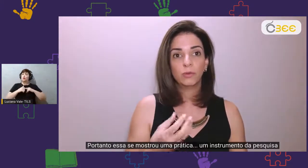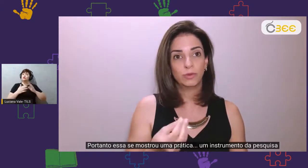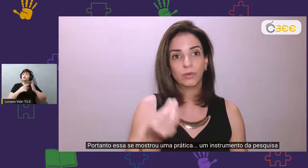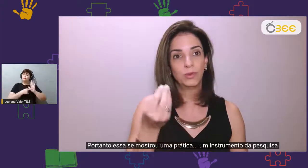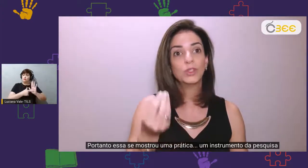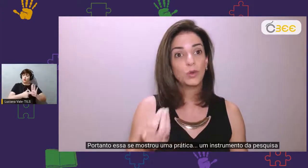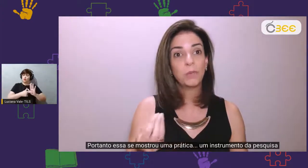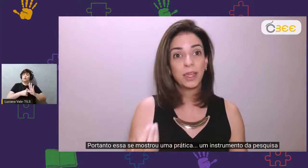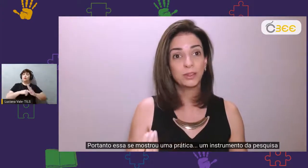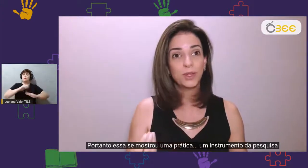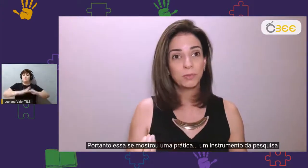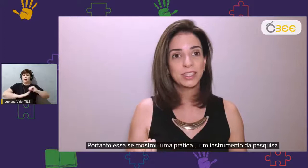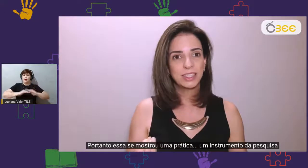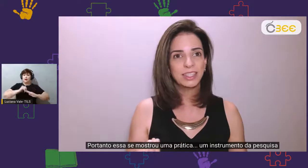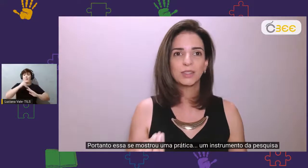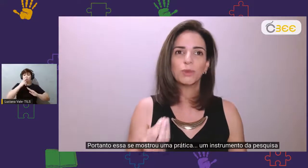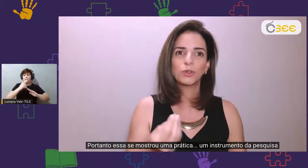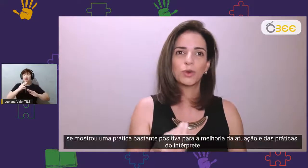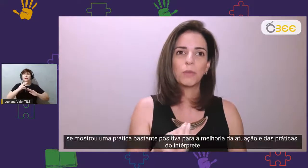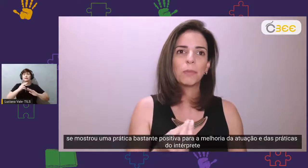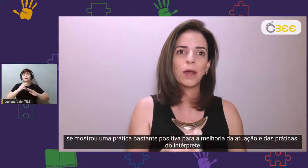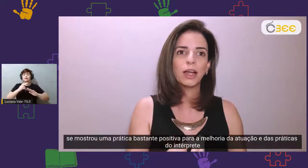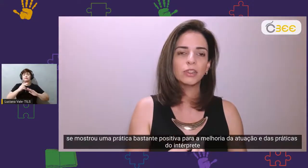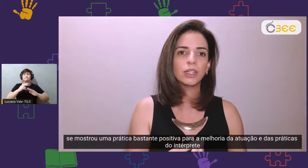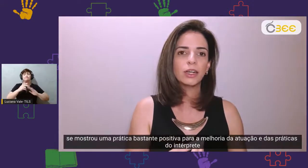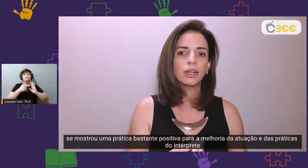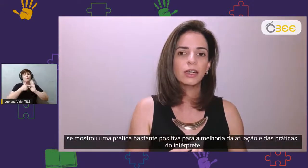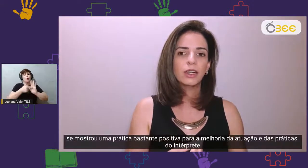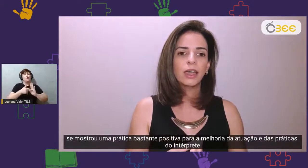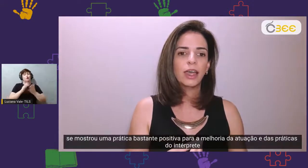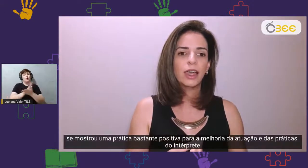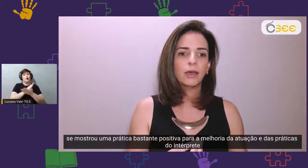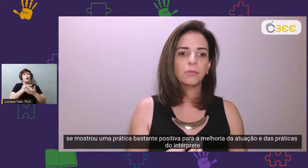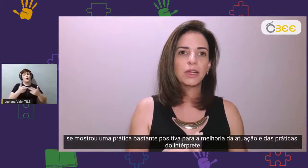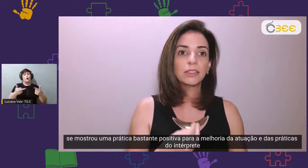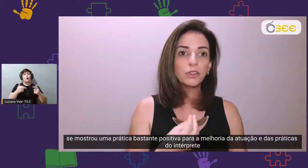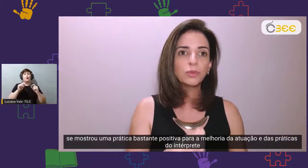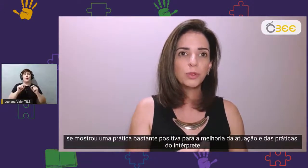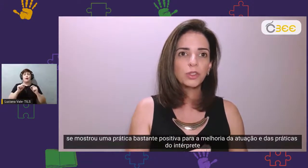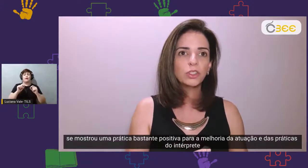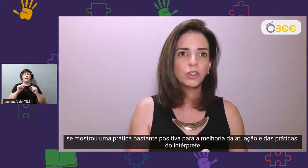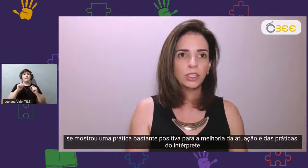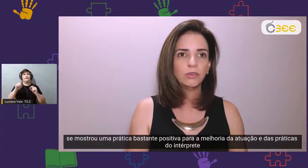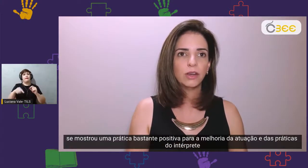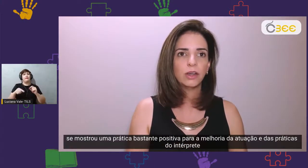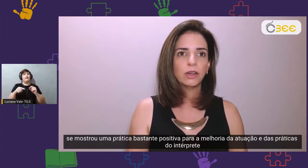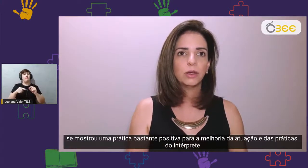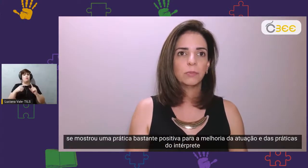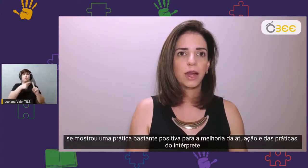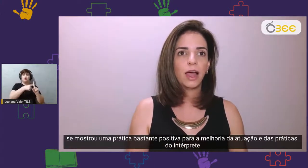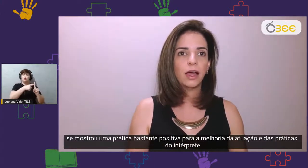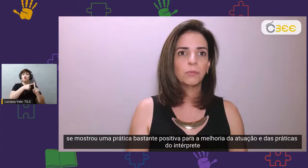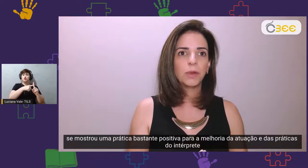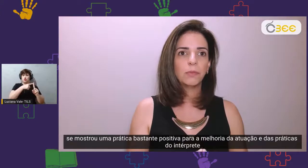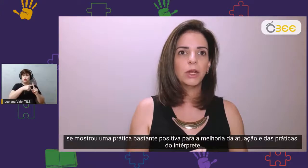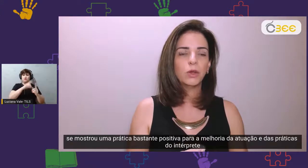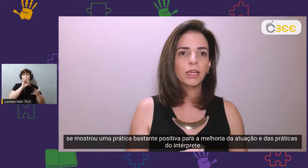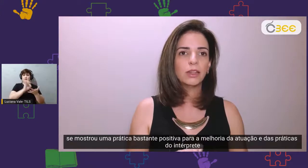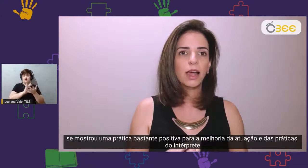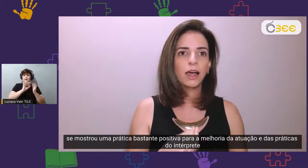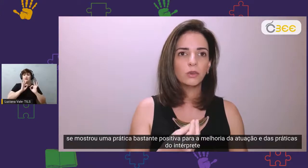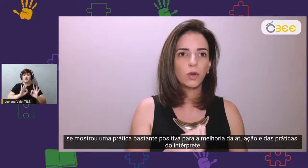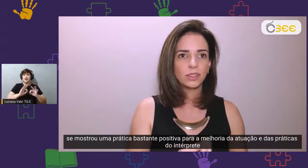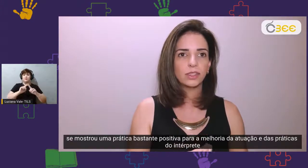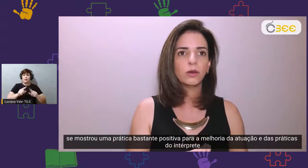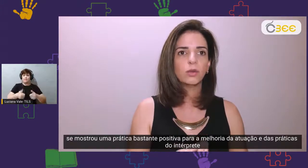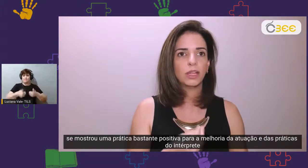prática, um instrumento da pesquisa se mostrou uma prática bastante positiva para a